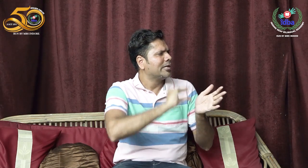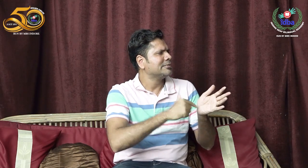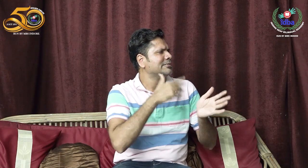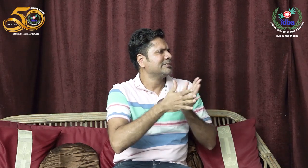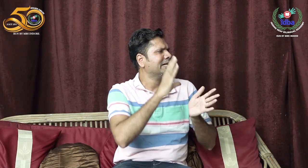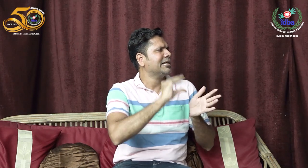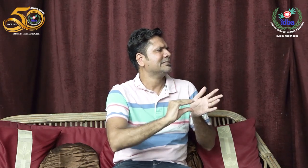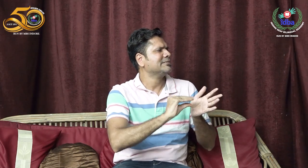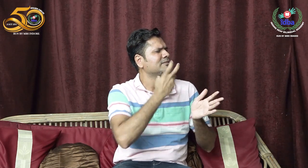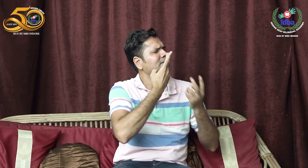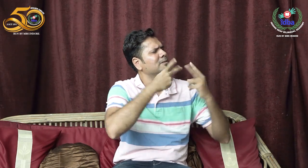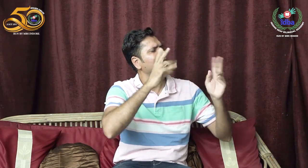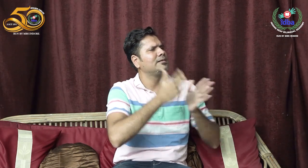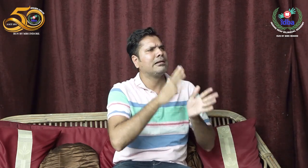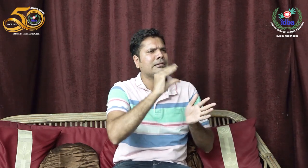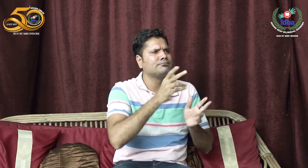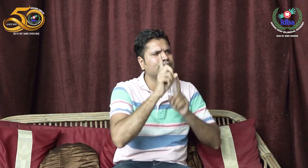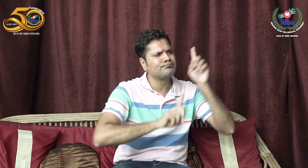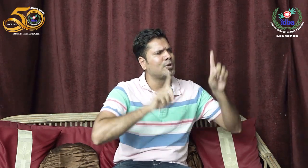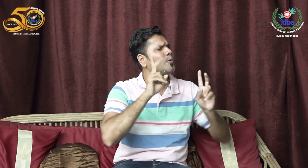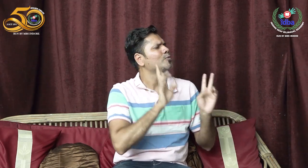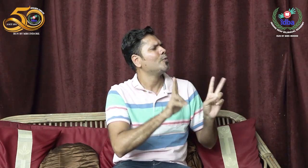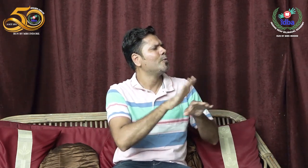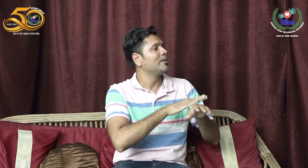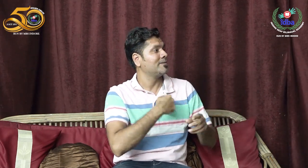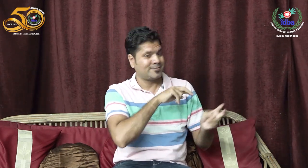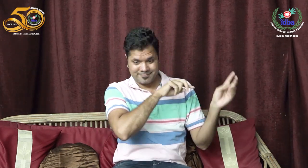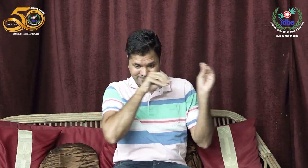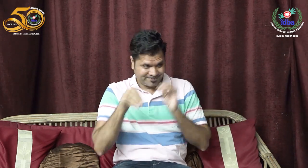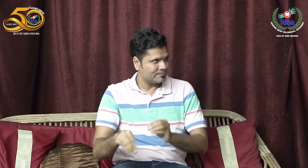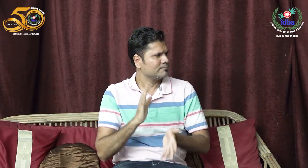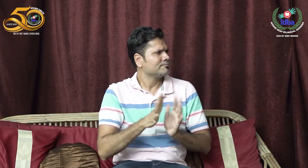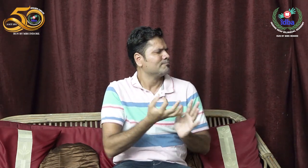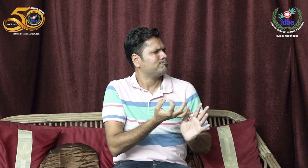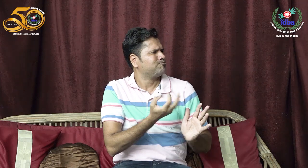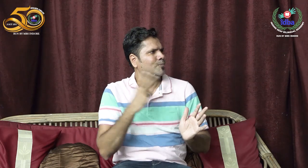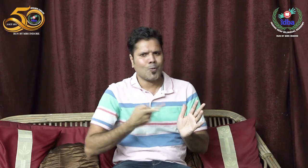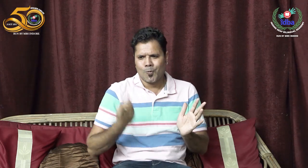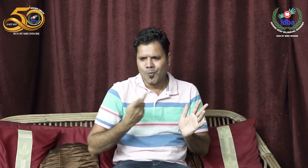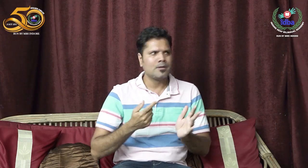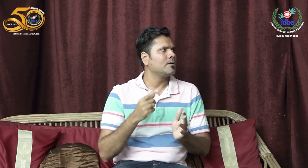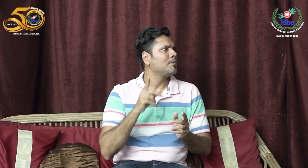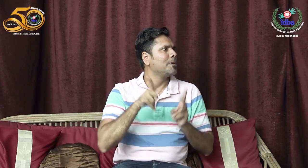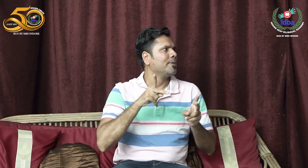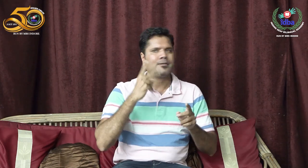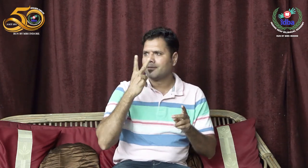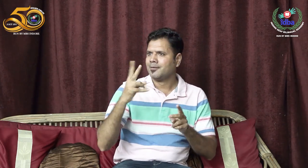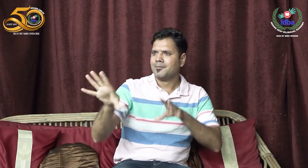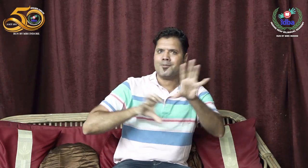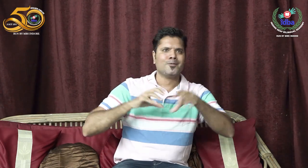तो पूरा ओरली पढ़ाते थे, साइन तो कम यूज़ करते थे, बस एक्शन से पढ़ाते। जब मैं आईडीबीए में आया बहुत सारे मैंने साइन देखे,